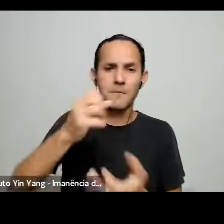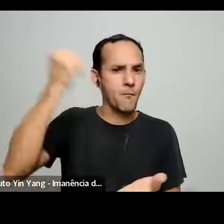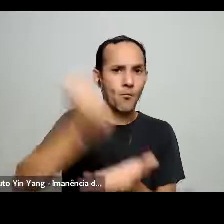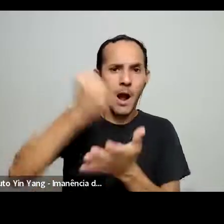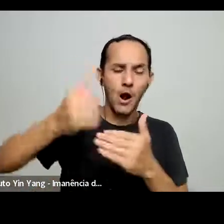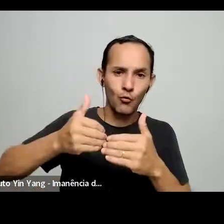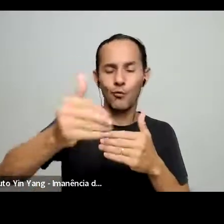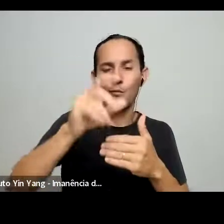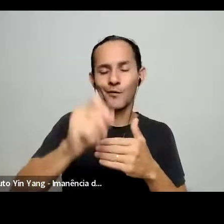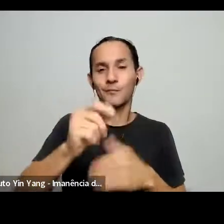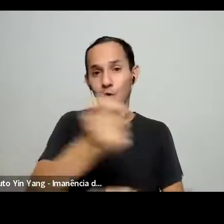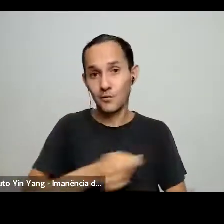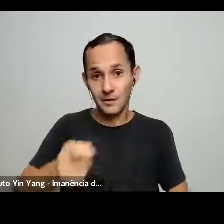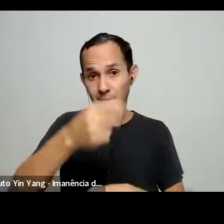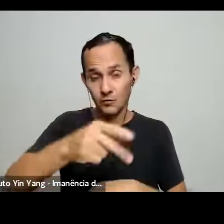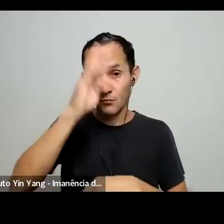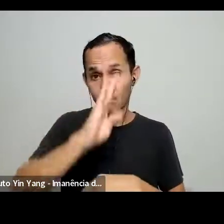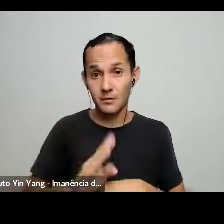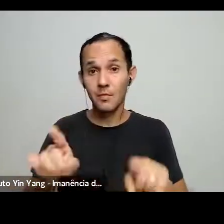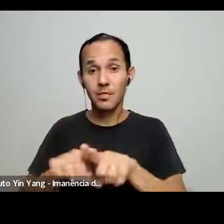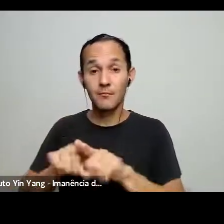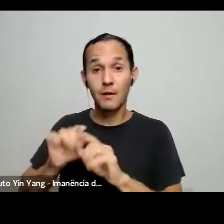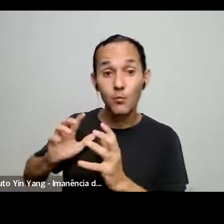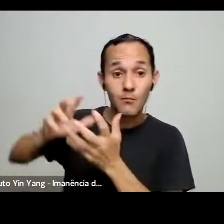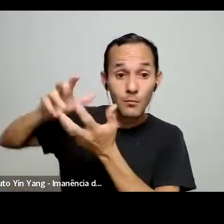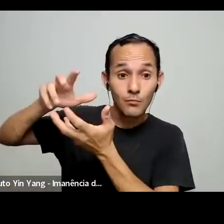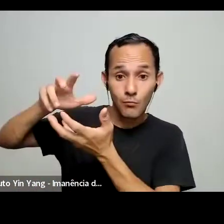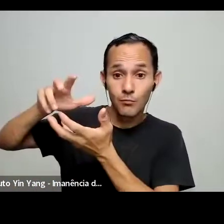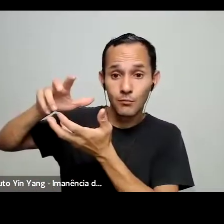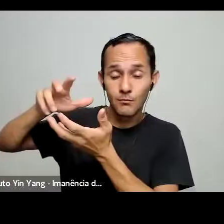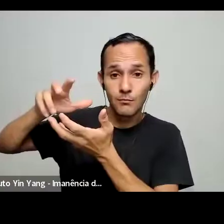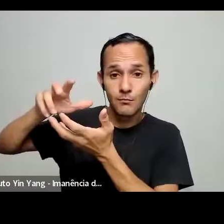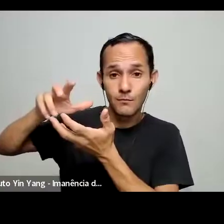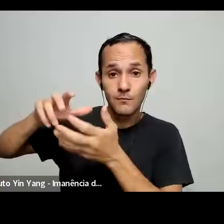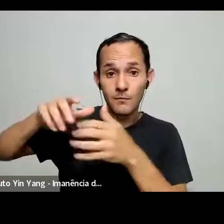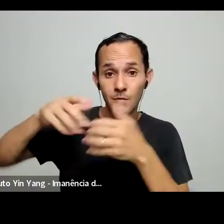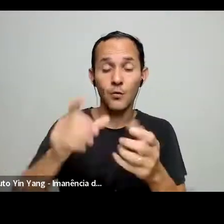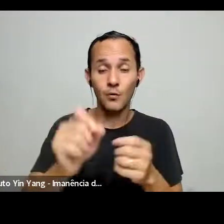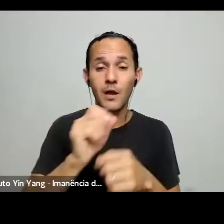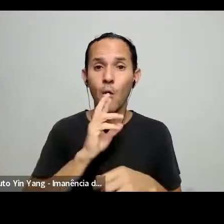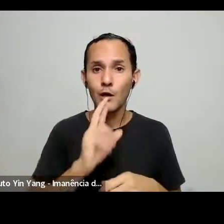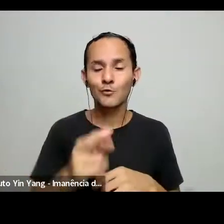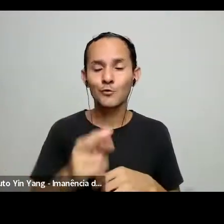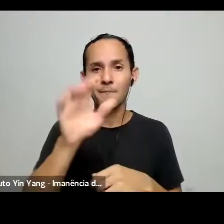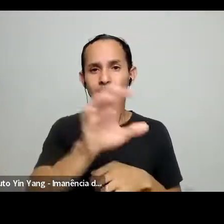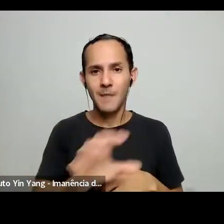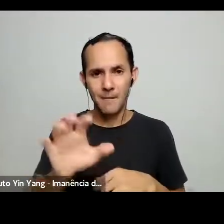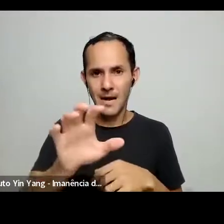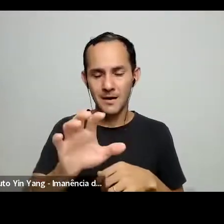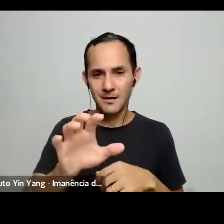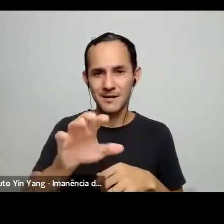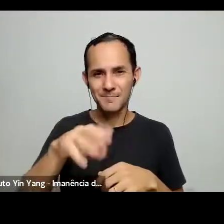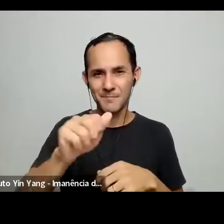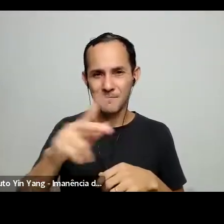para as constelações no Brasil como para o mundo. E o resultado desse mapa vai